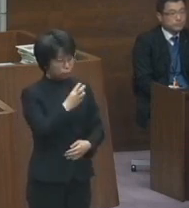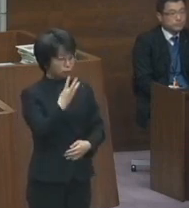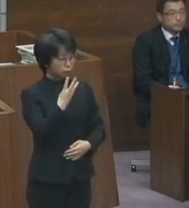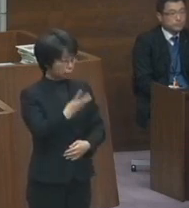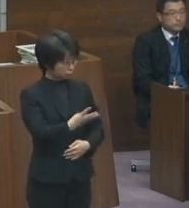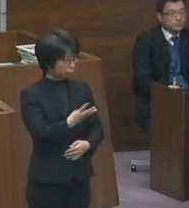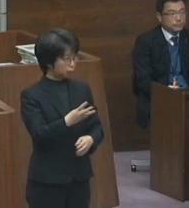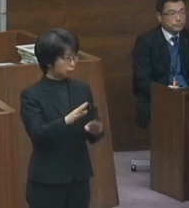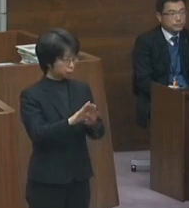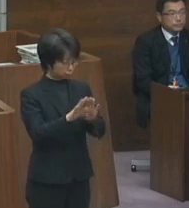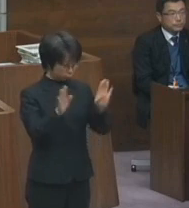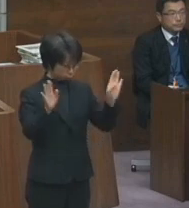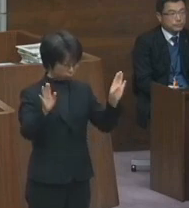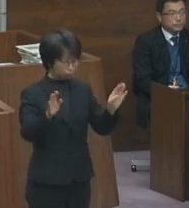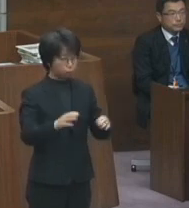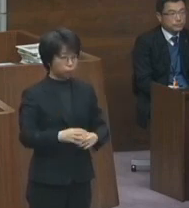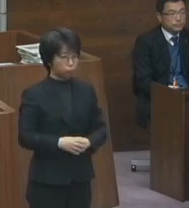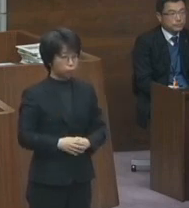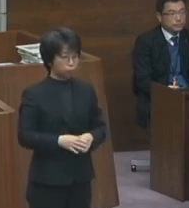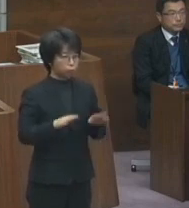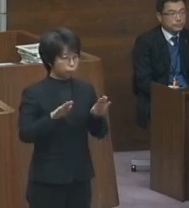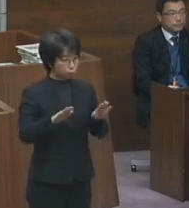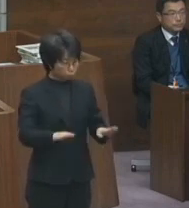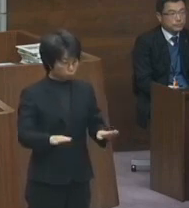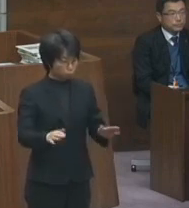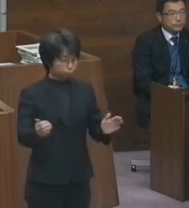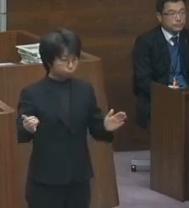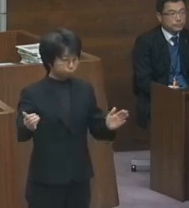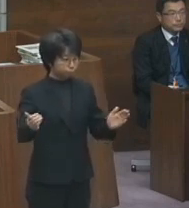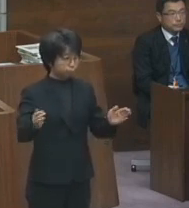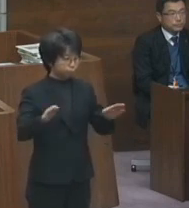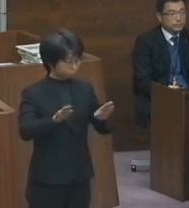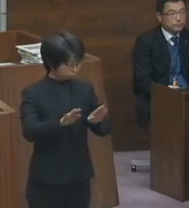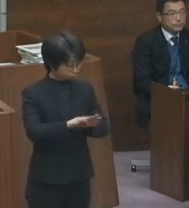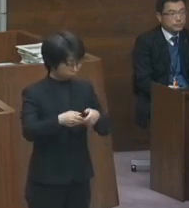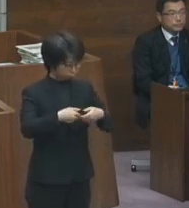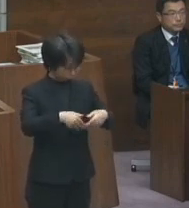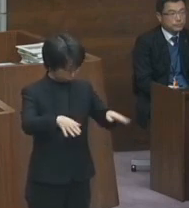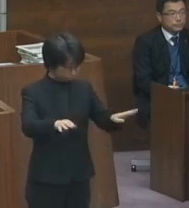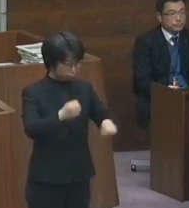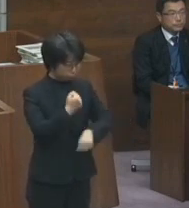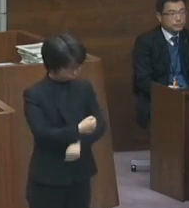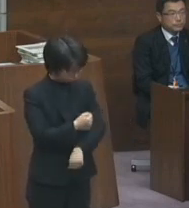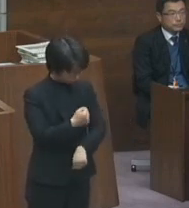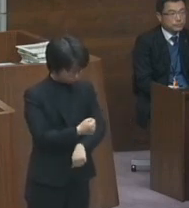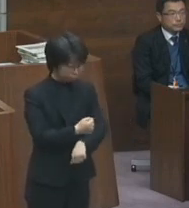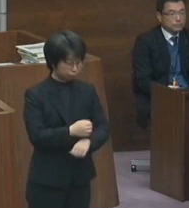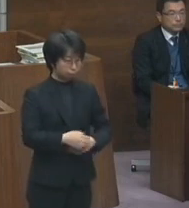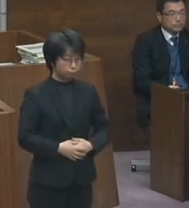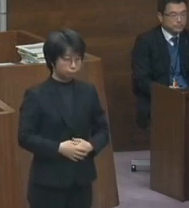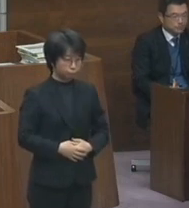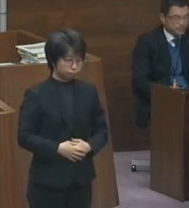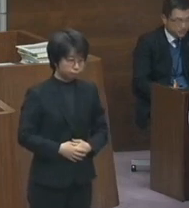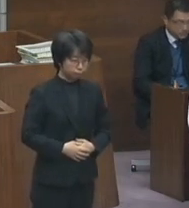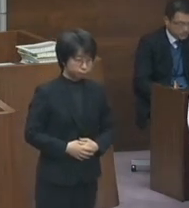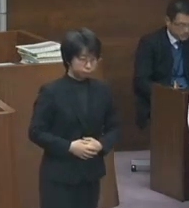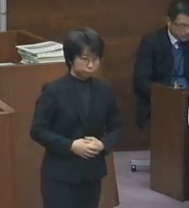から再開いたします。本日はこれにて散会いたします。ご苦労様でございました。